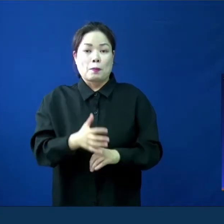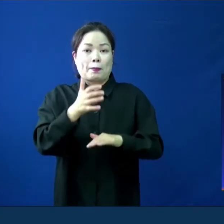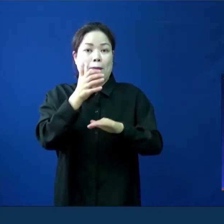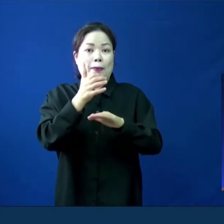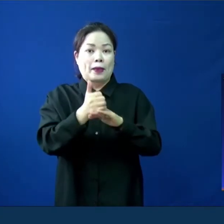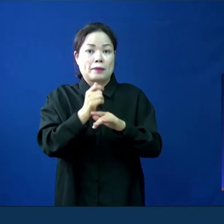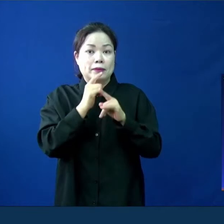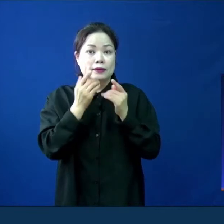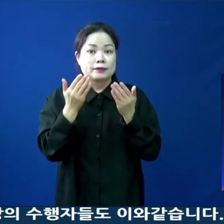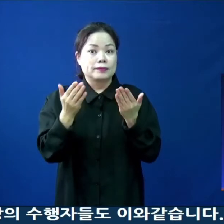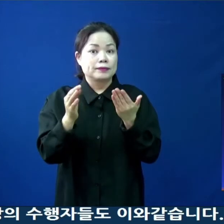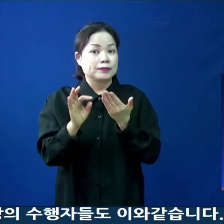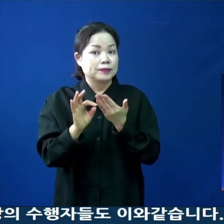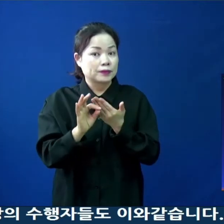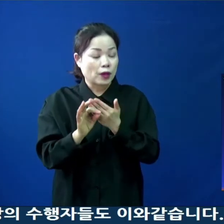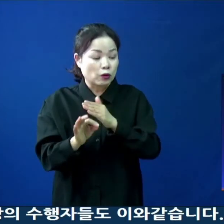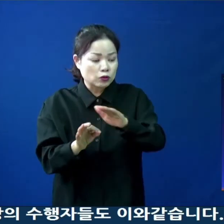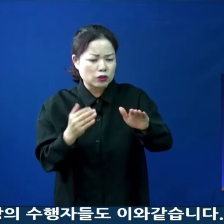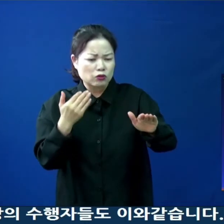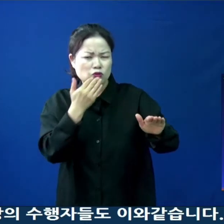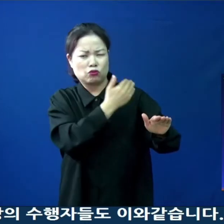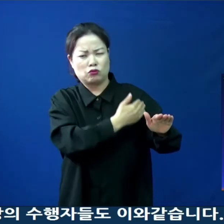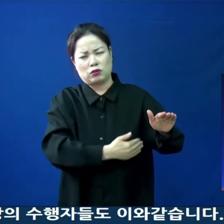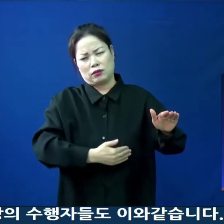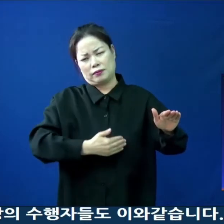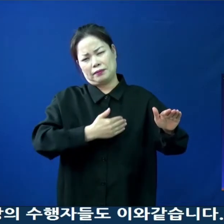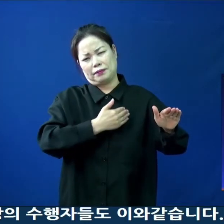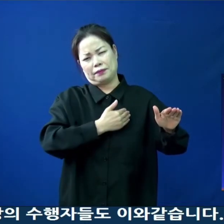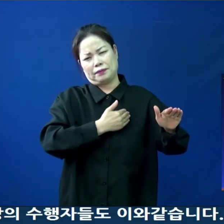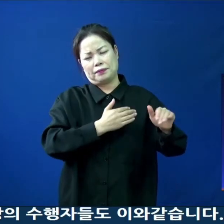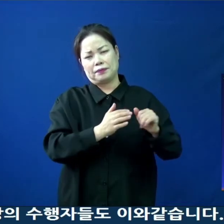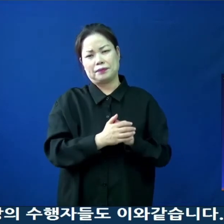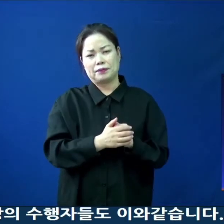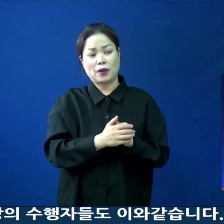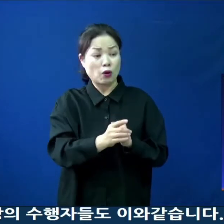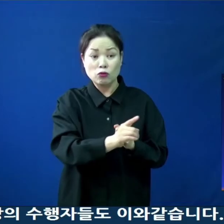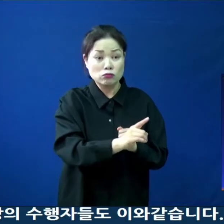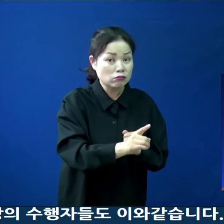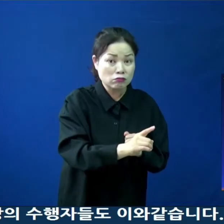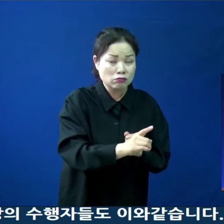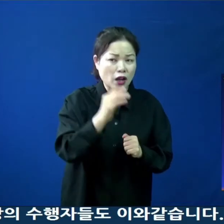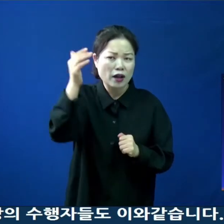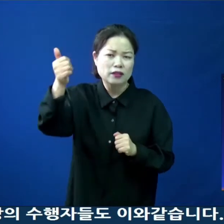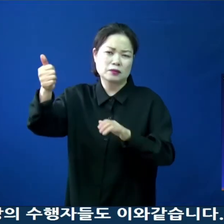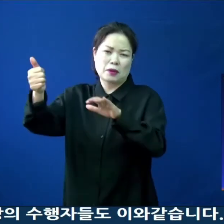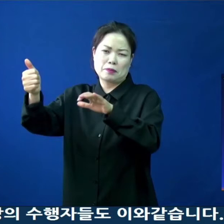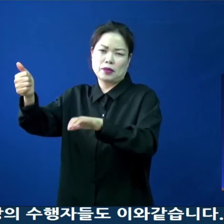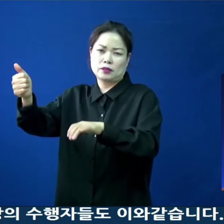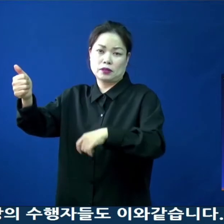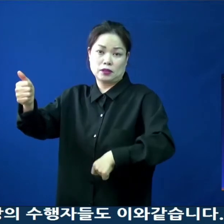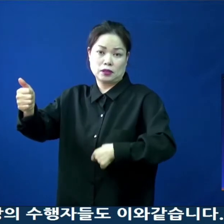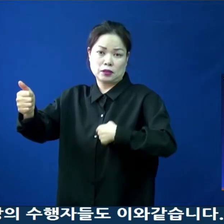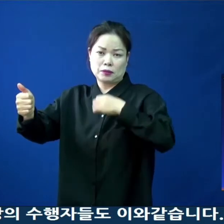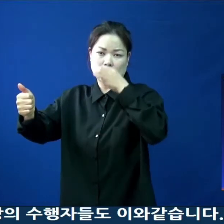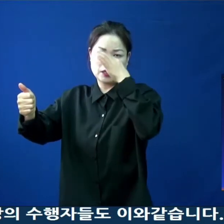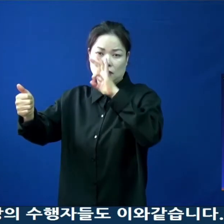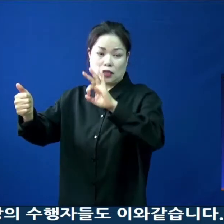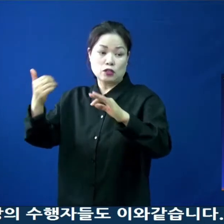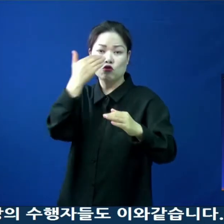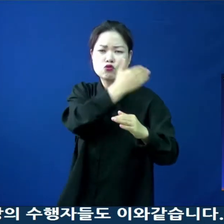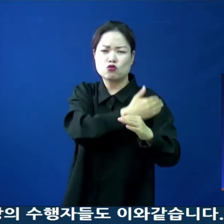결론적으로 말하면 우리 육신으로는 어느 누구도 하나님 앞에서 의롭다함을 얻을